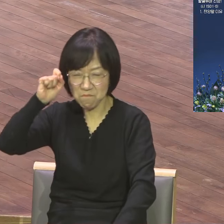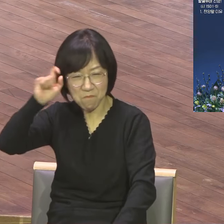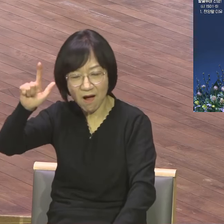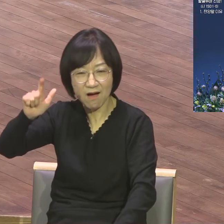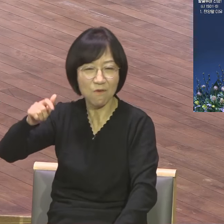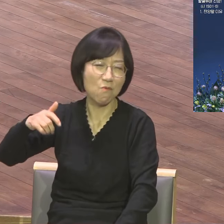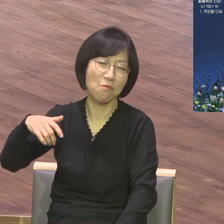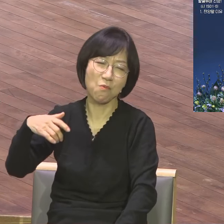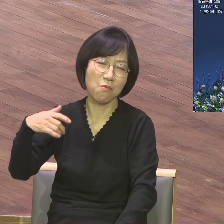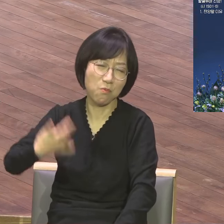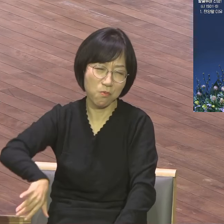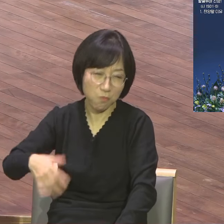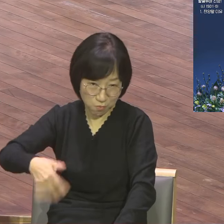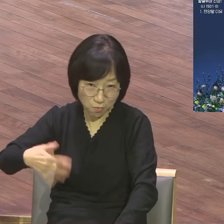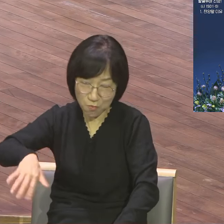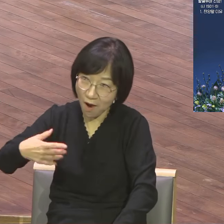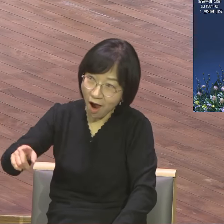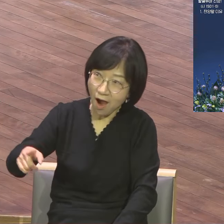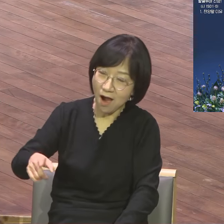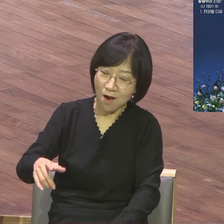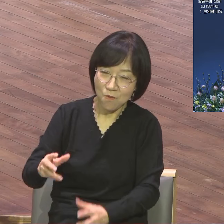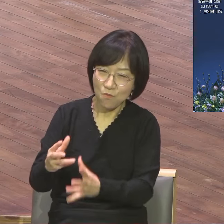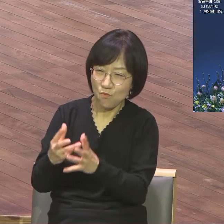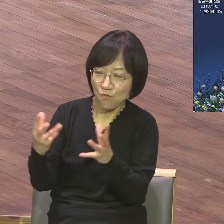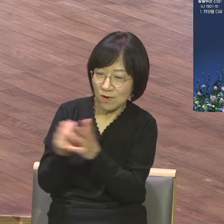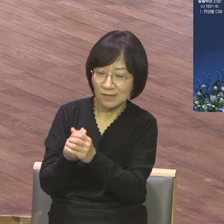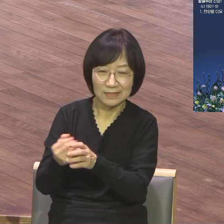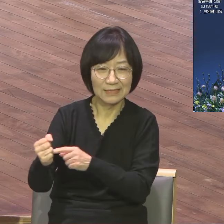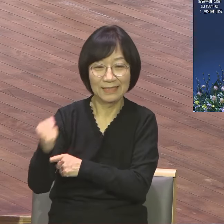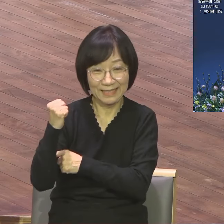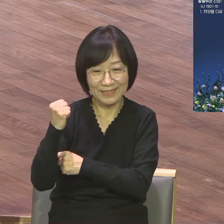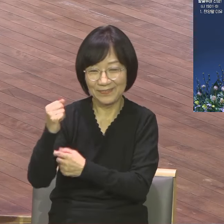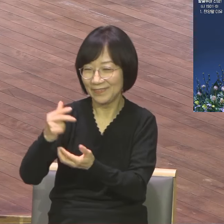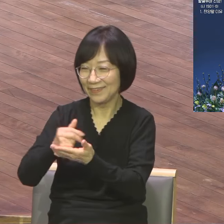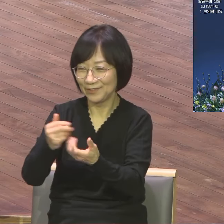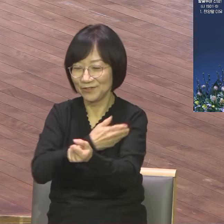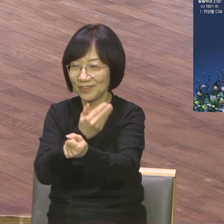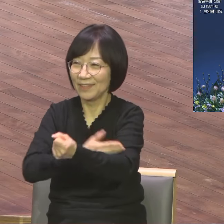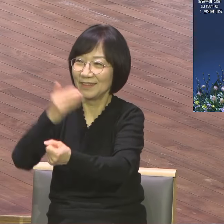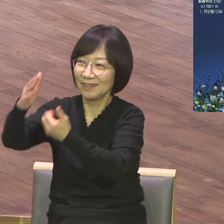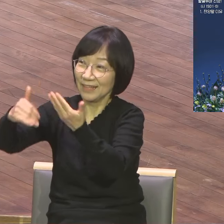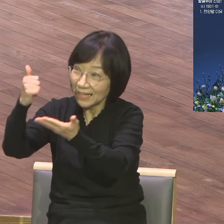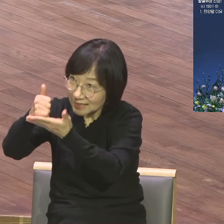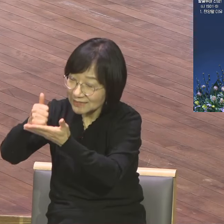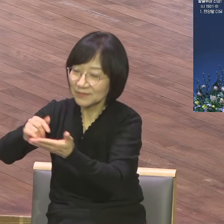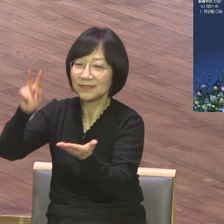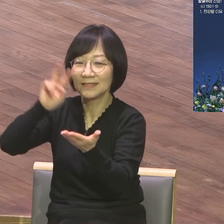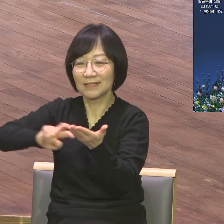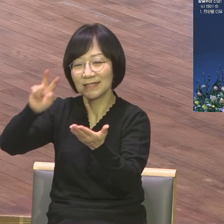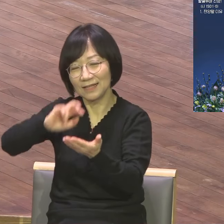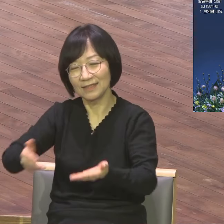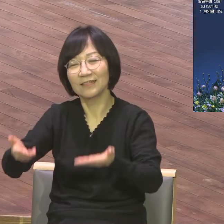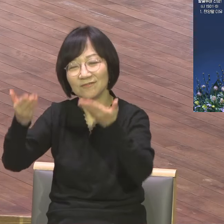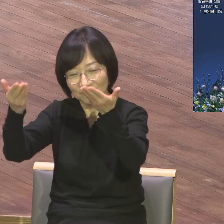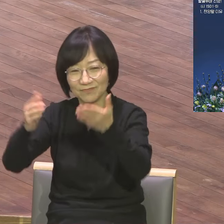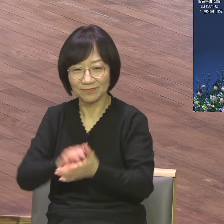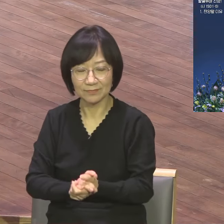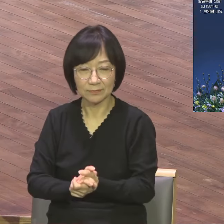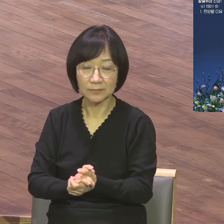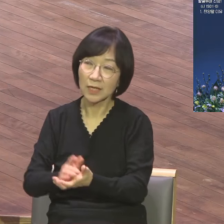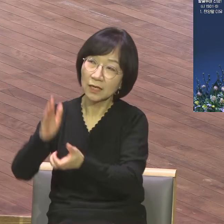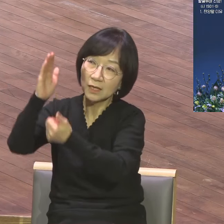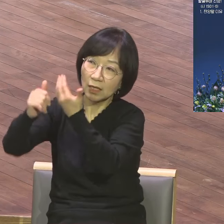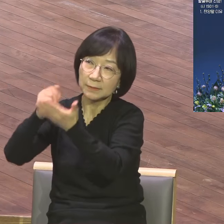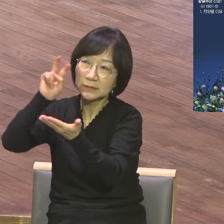하나님, 무소부지하신 하나님, 절대 주권의 하나님을 찬양해야 되고 찬양받으시기에 합당하신